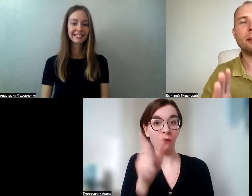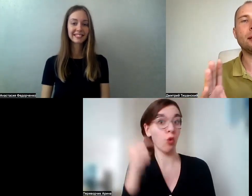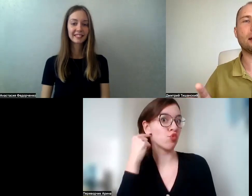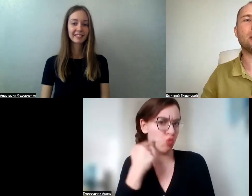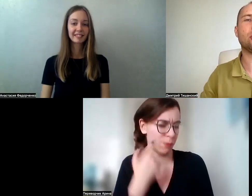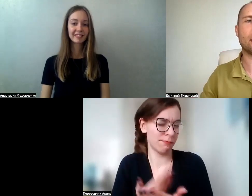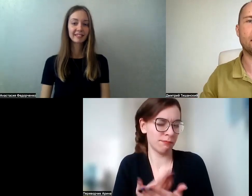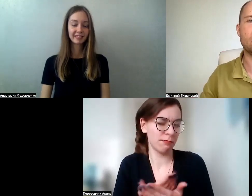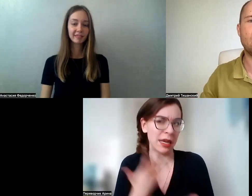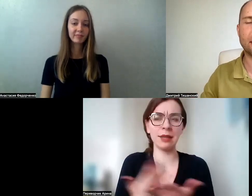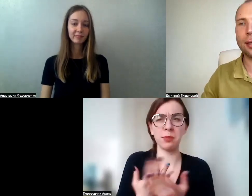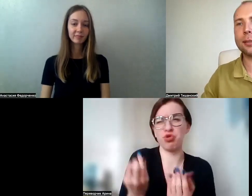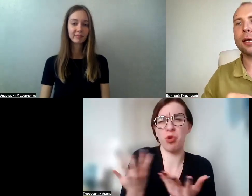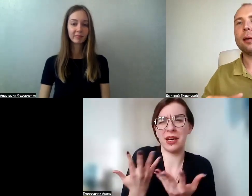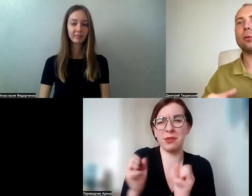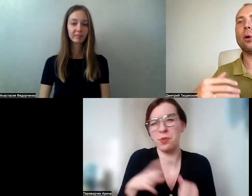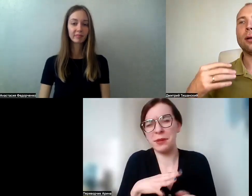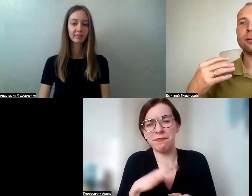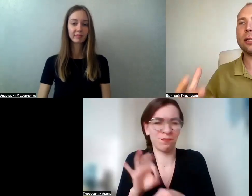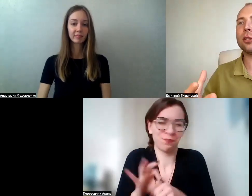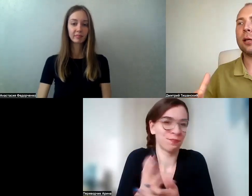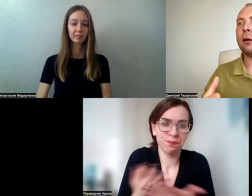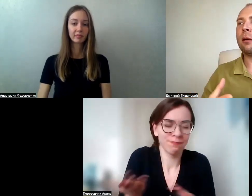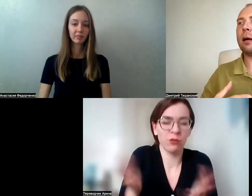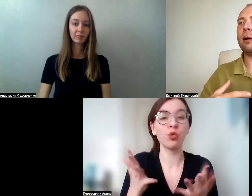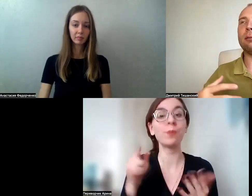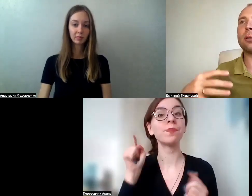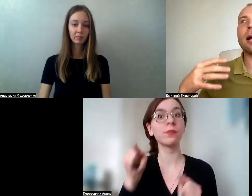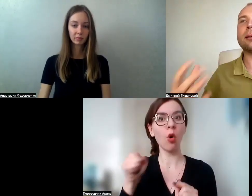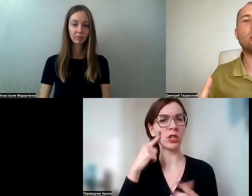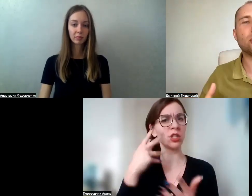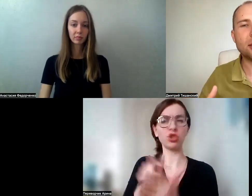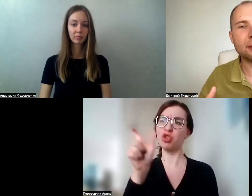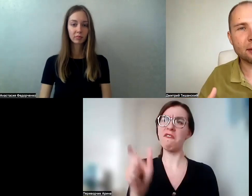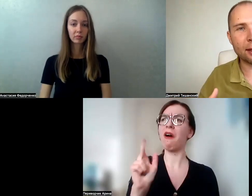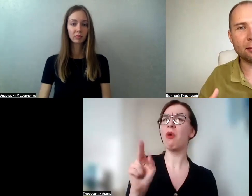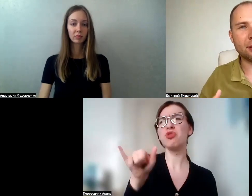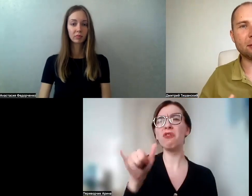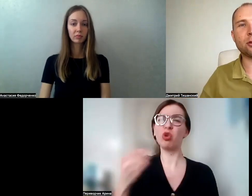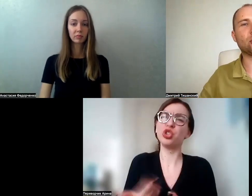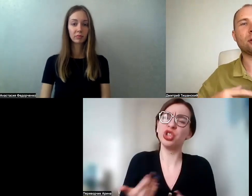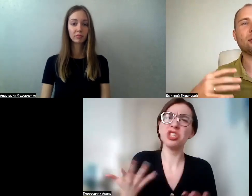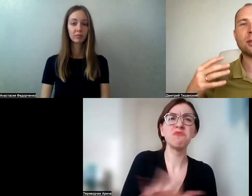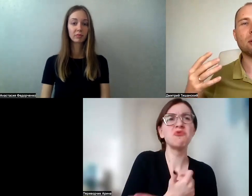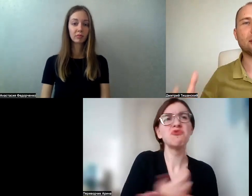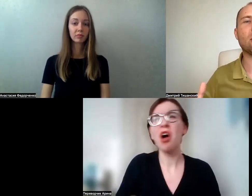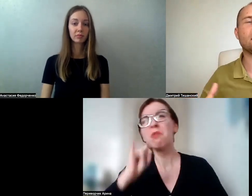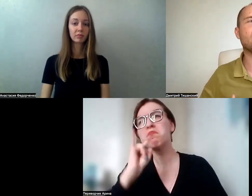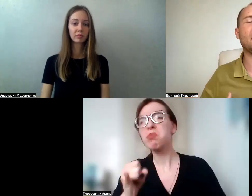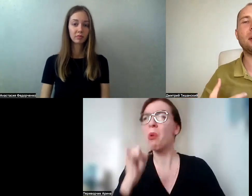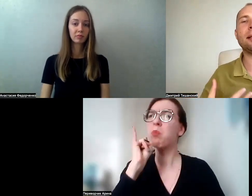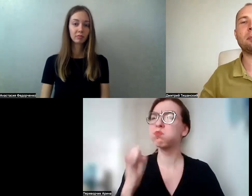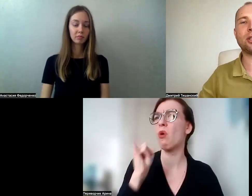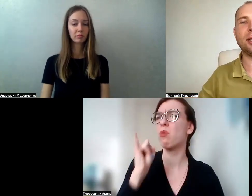например, или там еще какие-то моменты, да, есть, то значит, вот как-то у него жизнь не складывается, вот что-то все вот